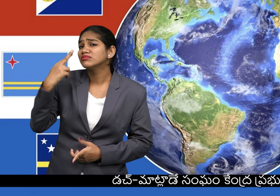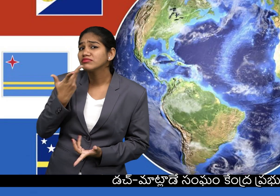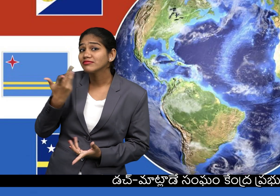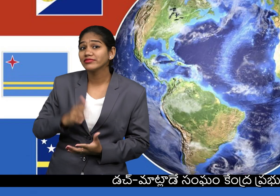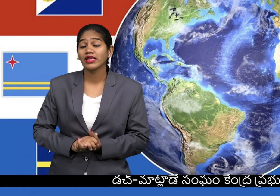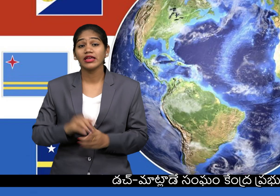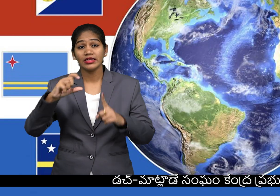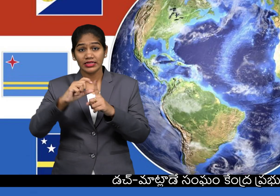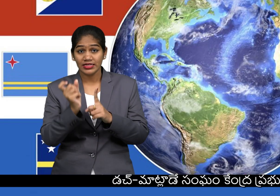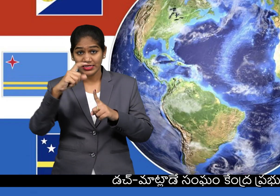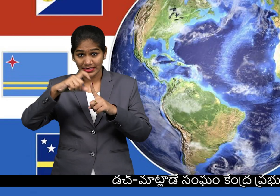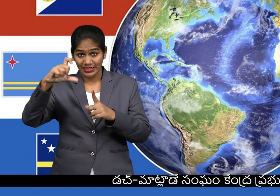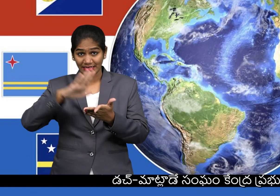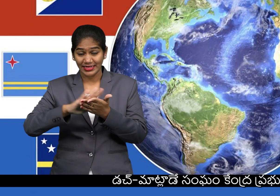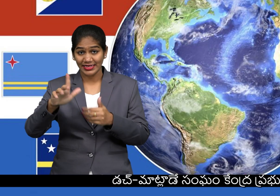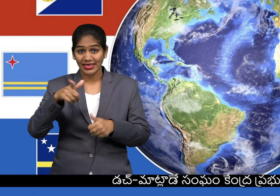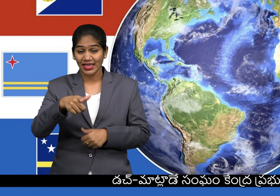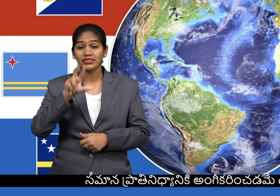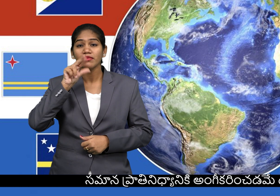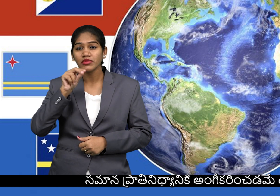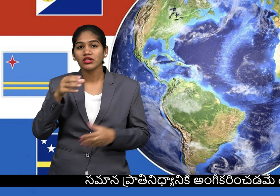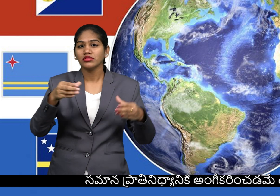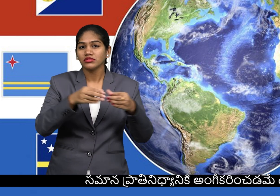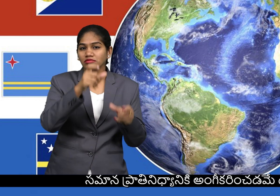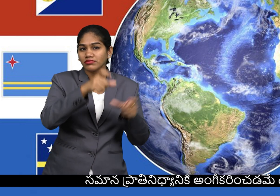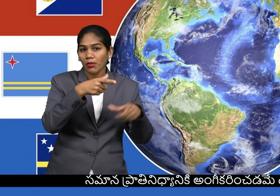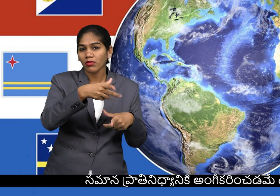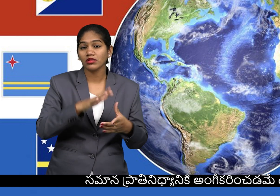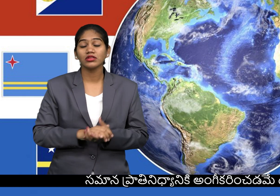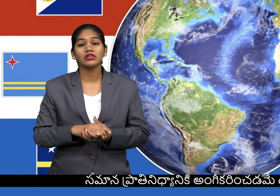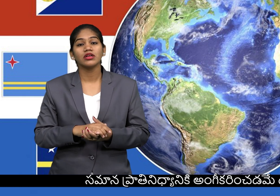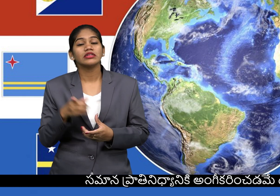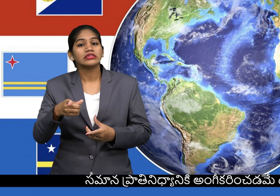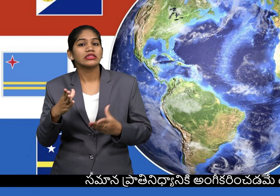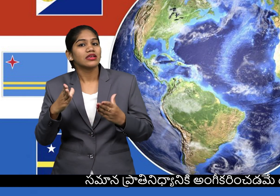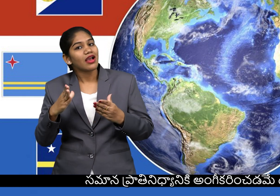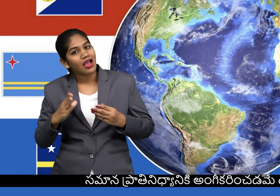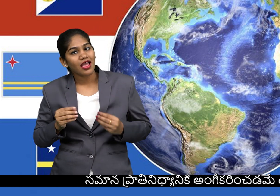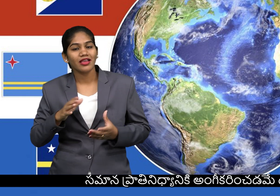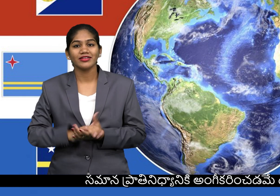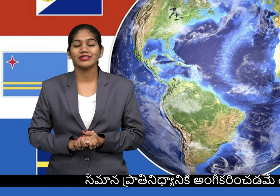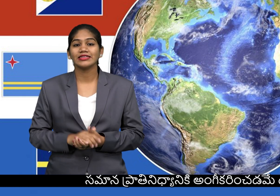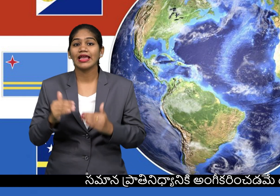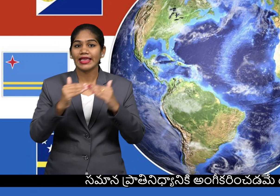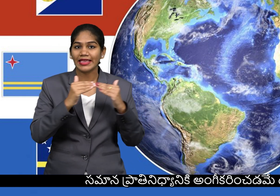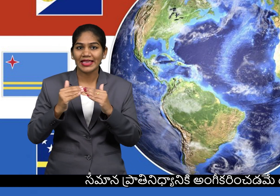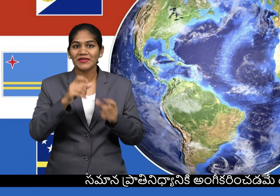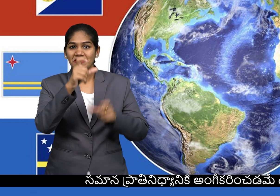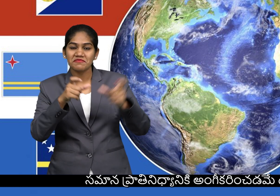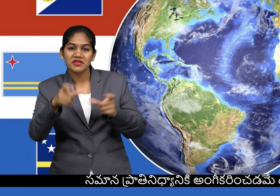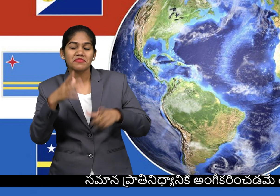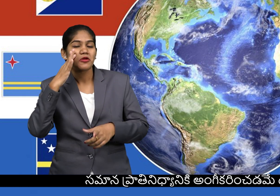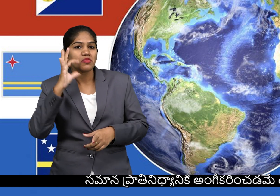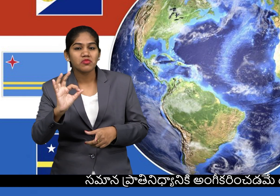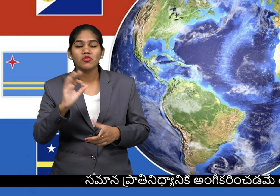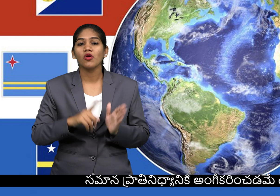డచ్ మాట్లాడే సంఘం కేంద్ర ప్రభుత్వంలో సమాన ప్రాతినిధ్యానికి అంగీకరించడమే దీనికి కారణం.